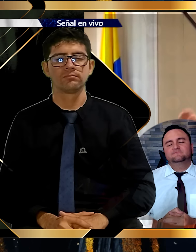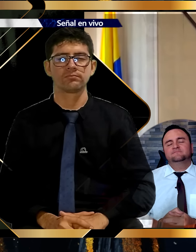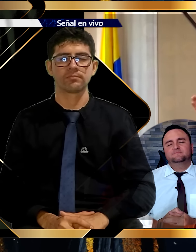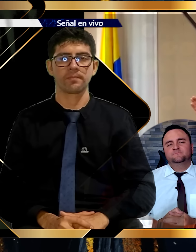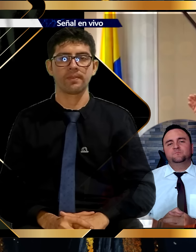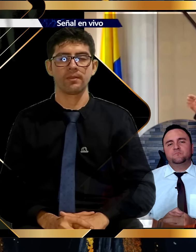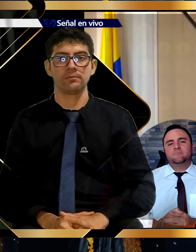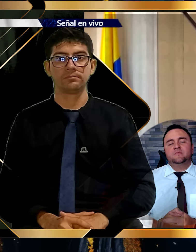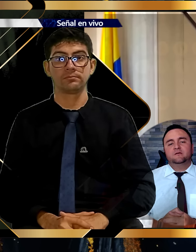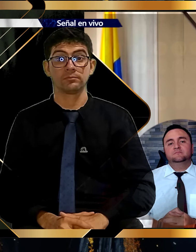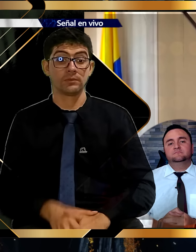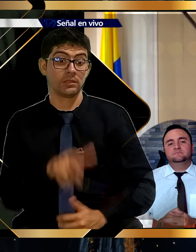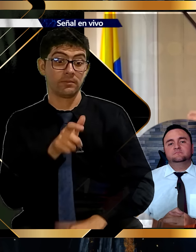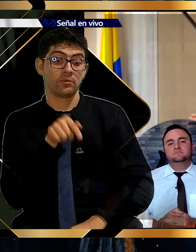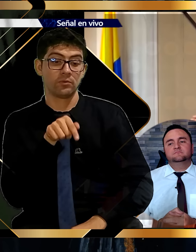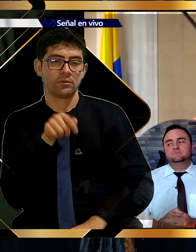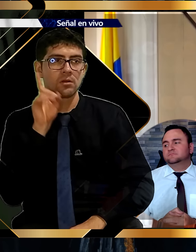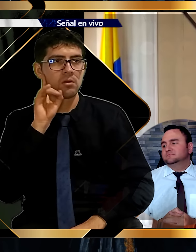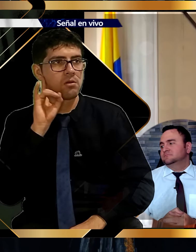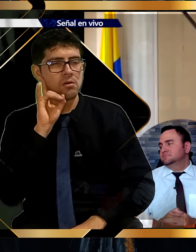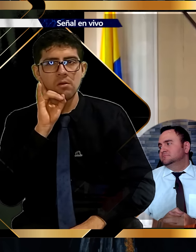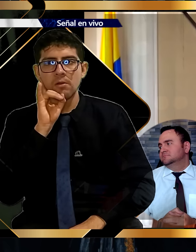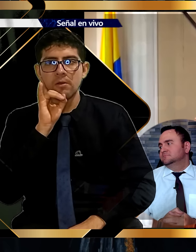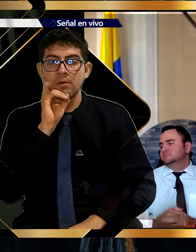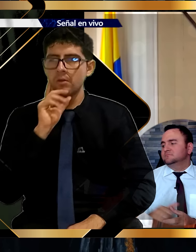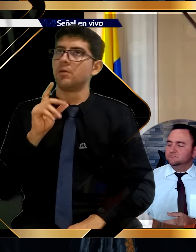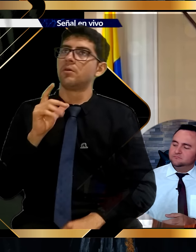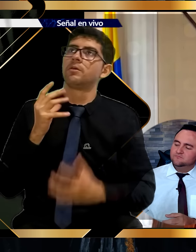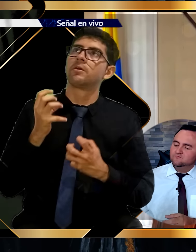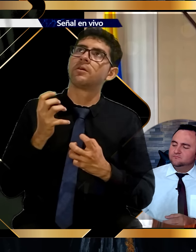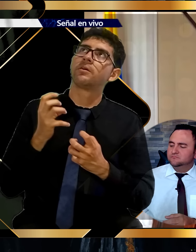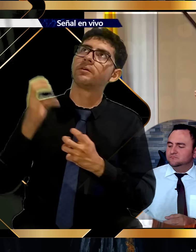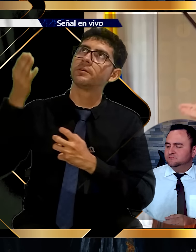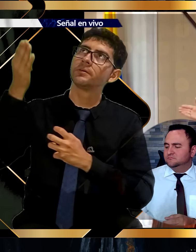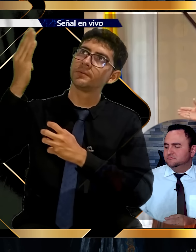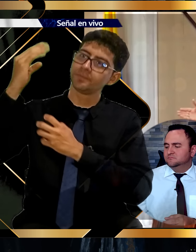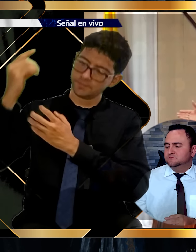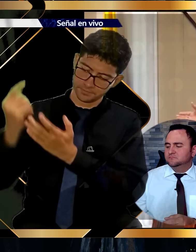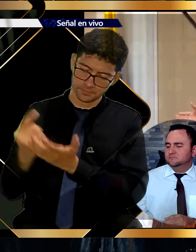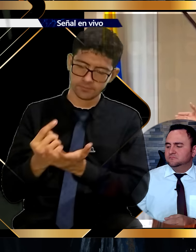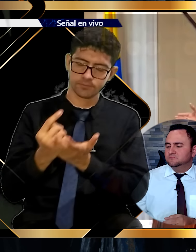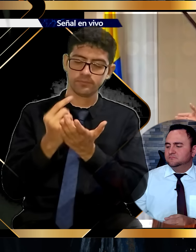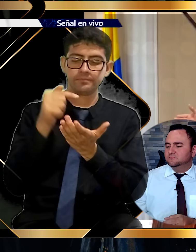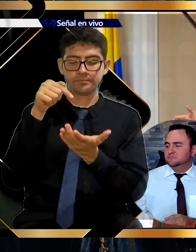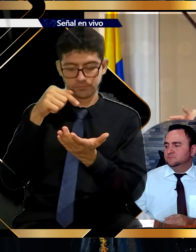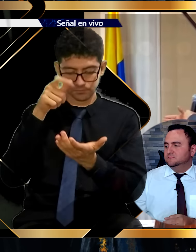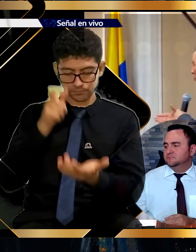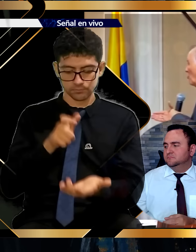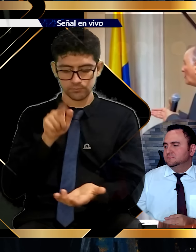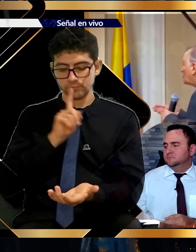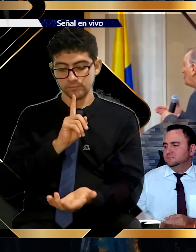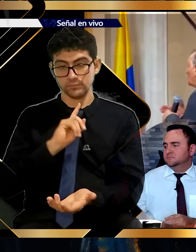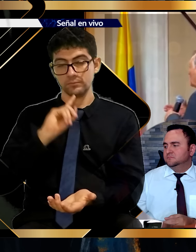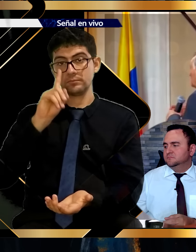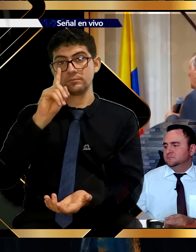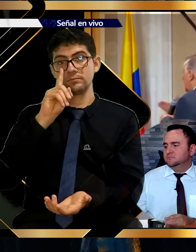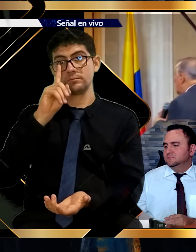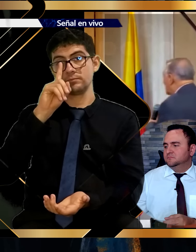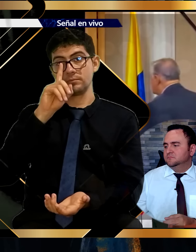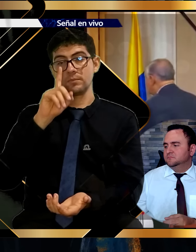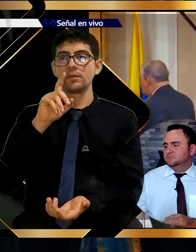El que oye eso y reacciona así, tiene que ser que ve en ese anuncio un horizonte